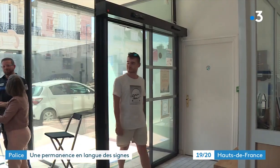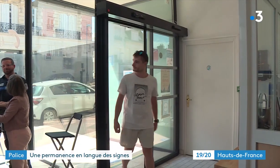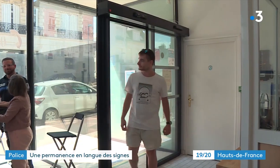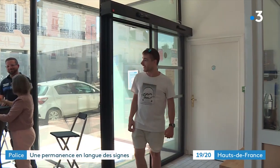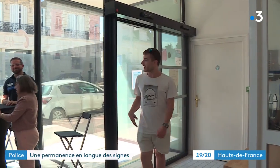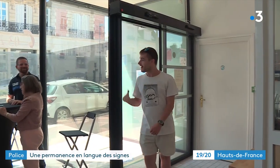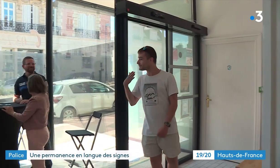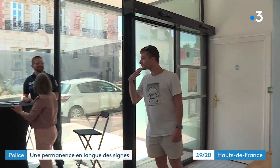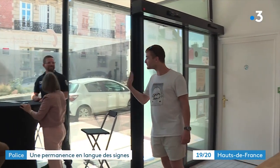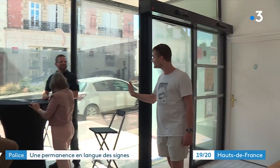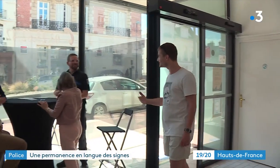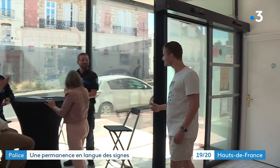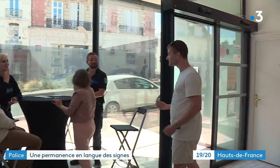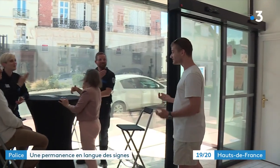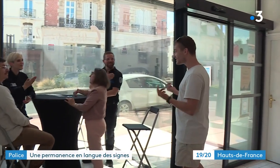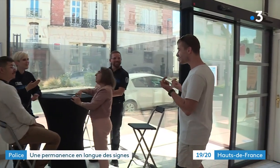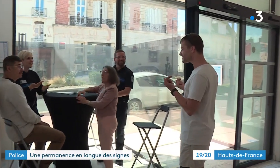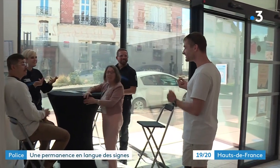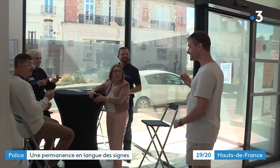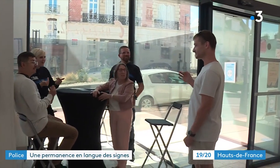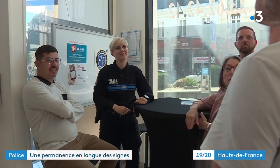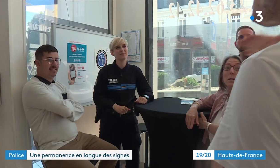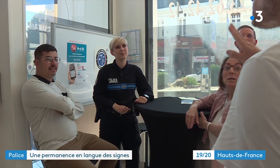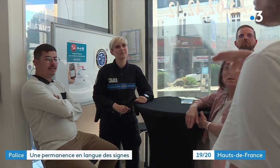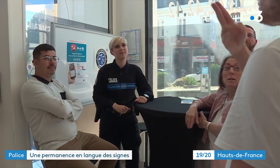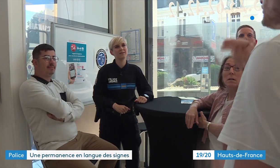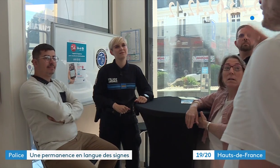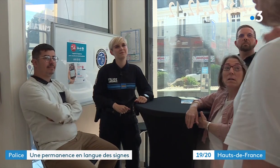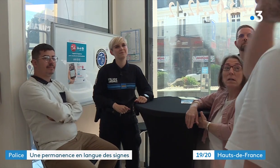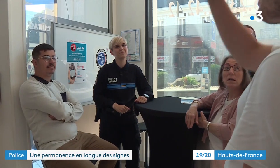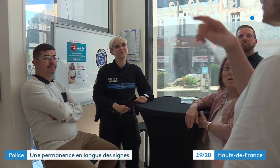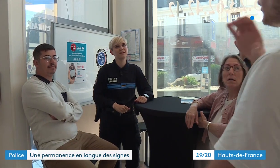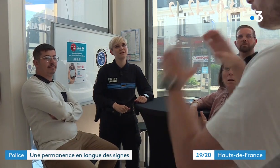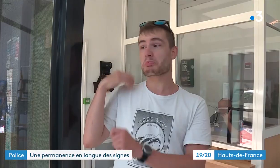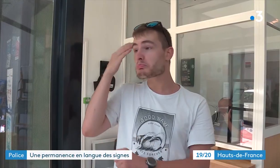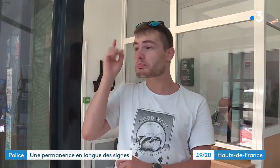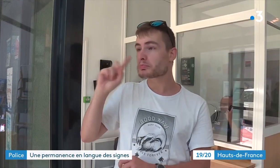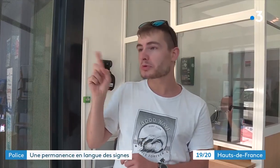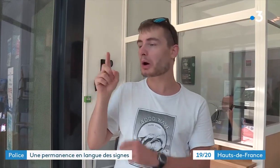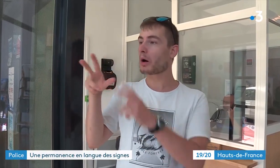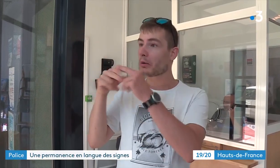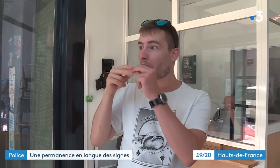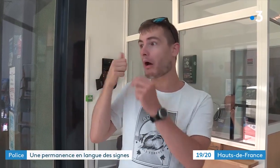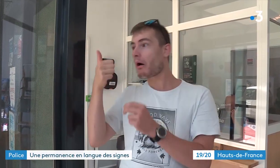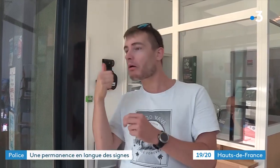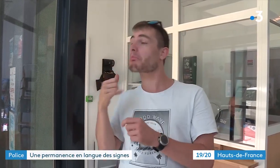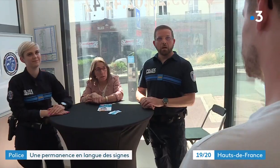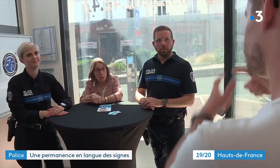C'est le cas de Théo, récemment victime d'une arnaque sur Internet. S'il a aujourd'hui osé pousser la porte du poste, il ne l'aurait jamais fait